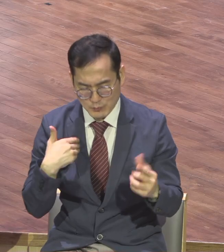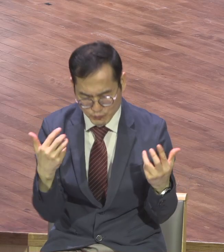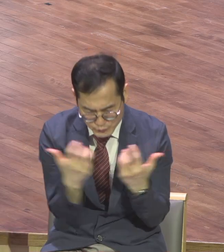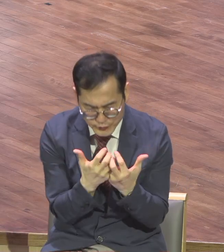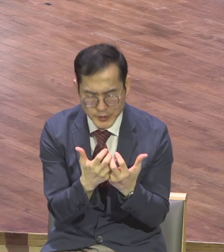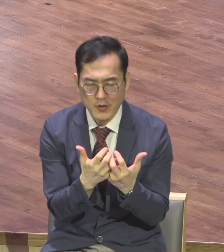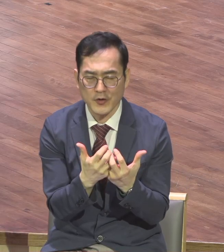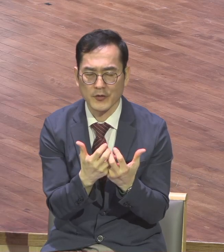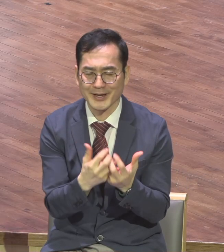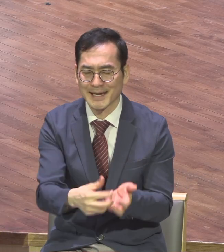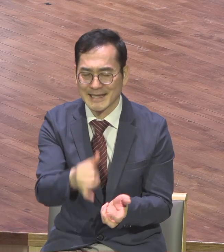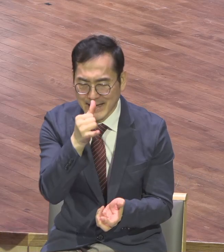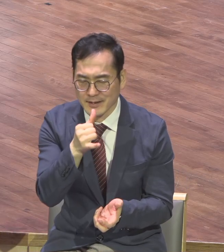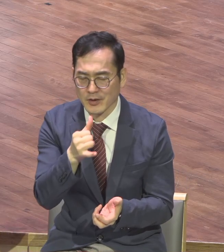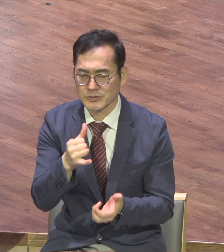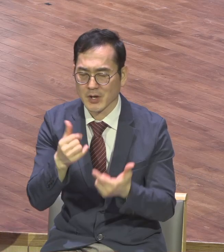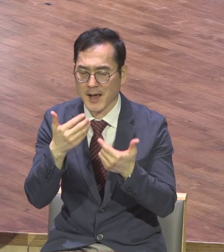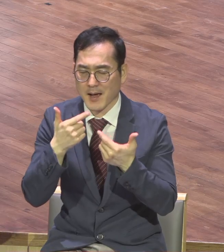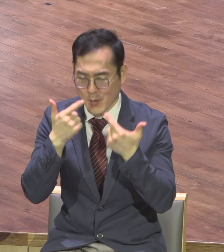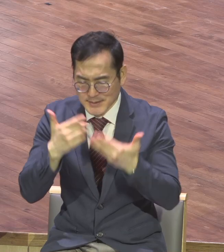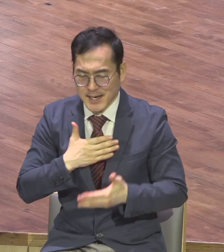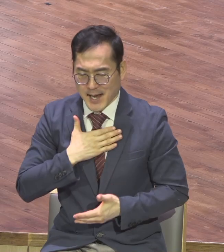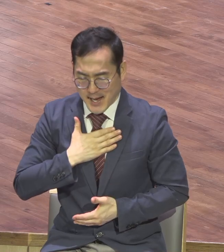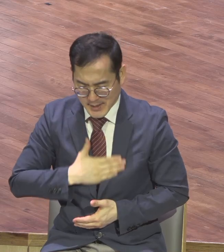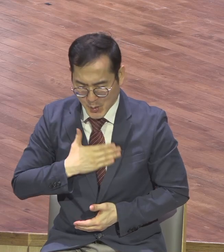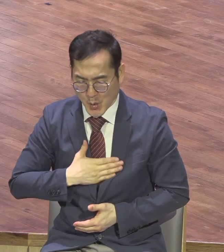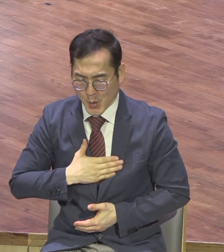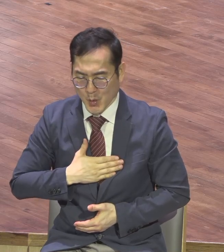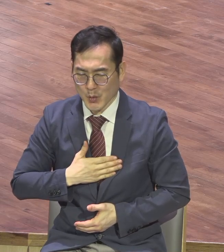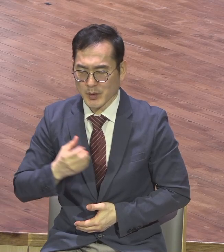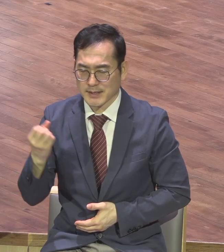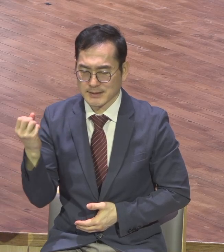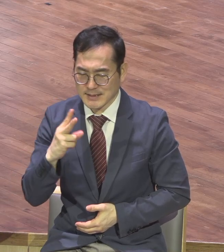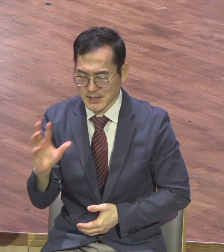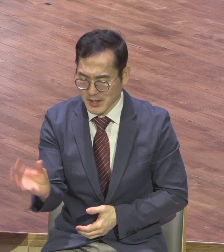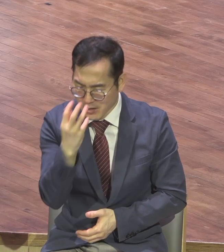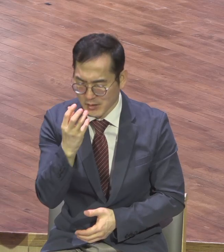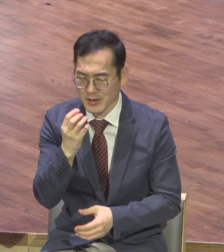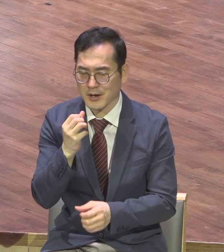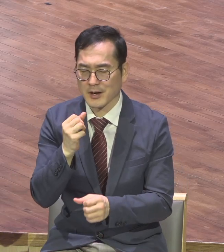되어진다는 사실을 깨닫고 모든 성도들이 재창조 인생, 글작품 인생이 다